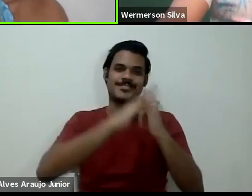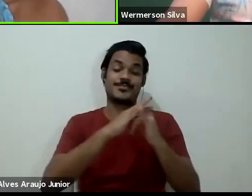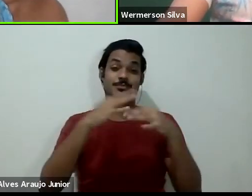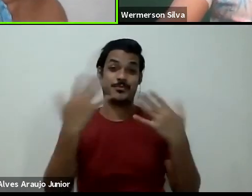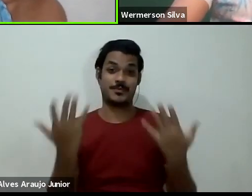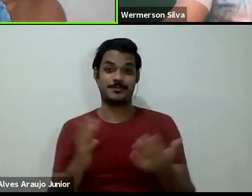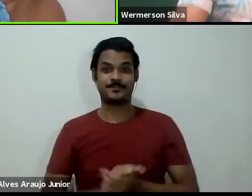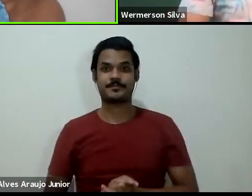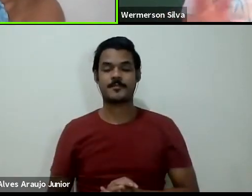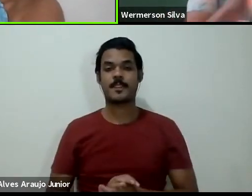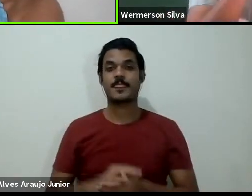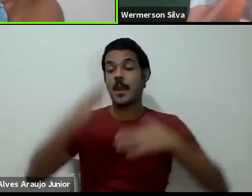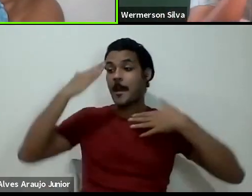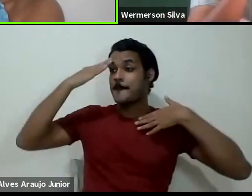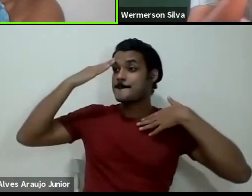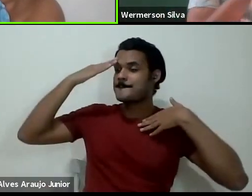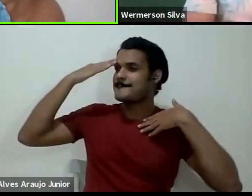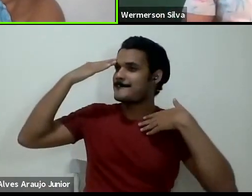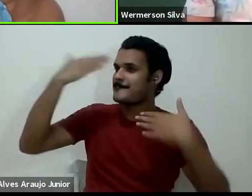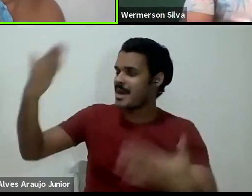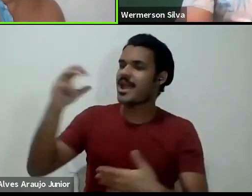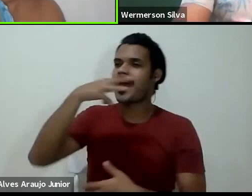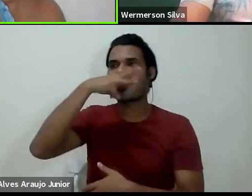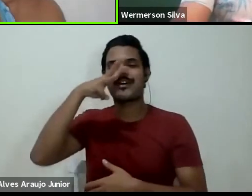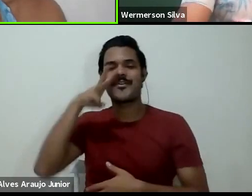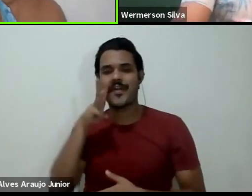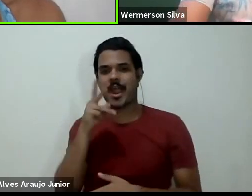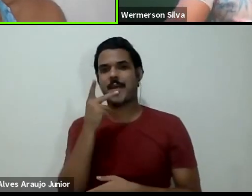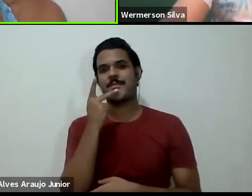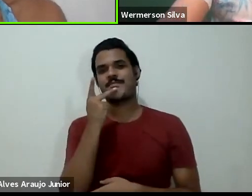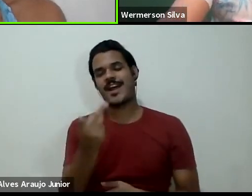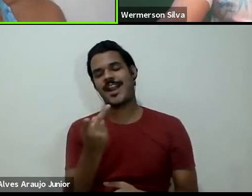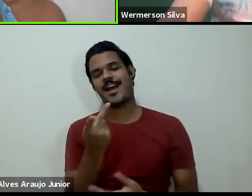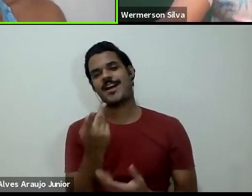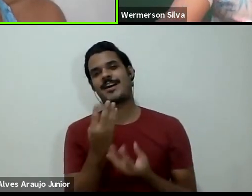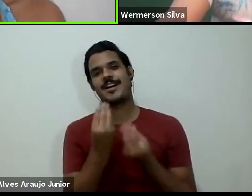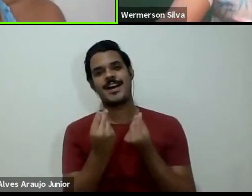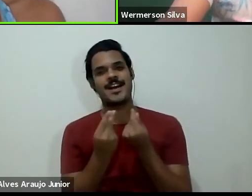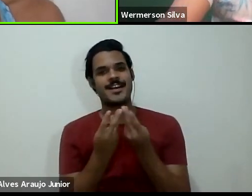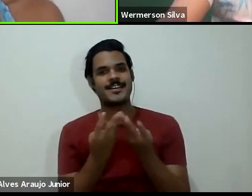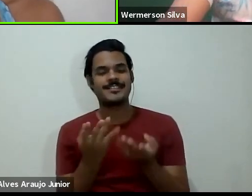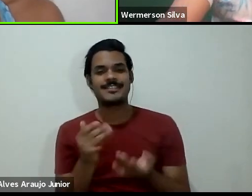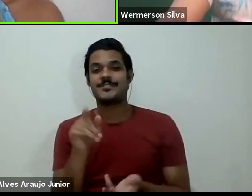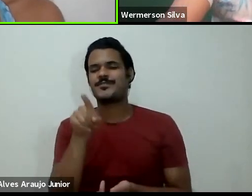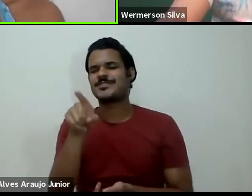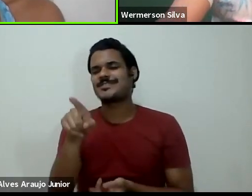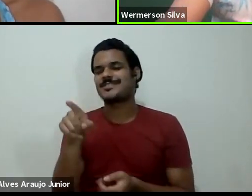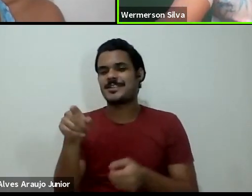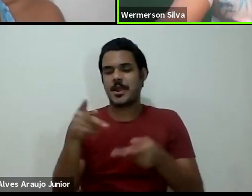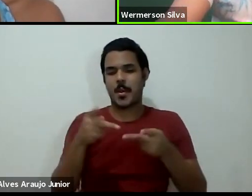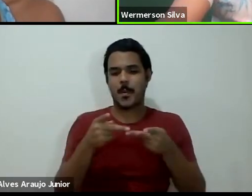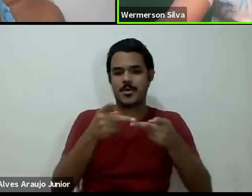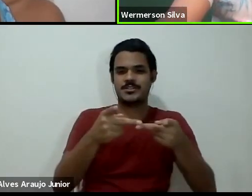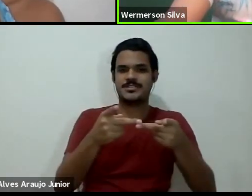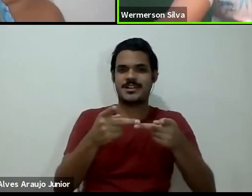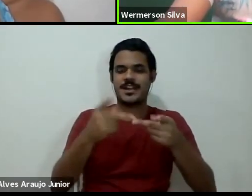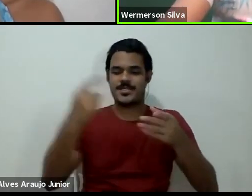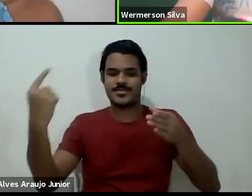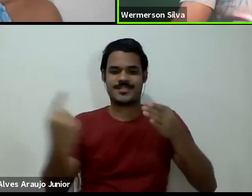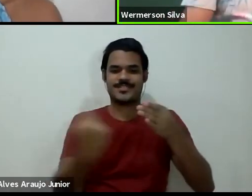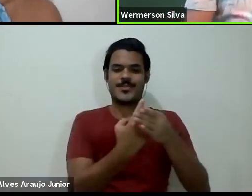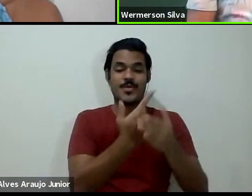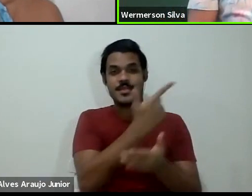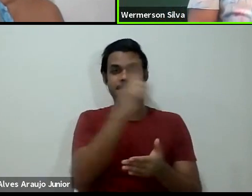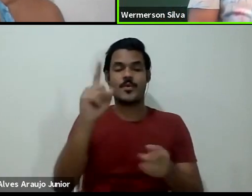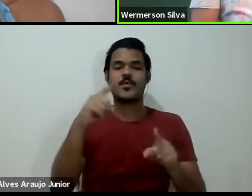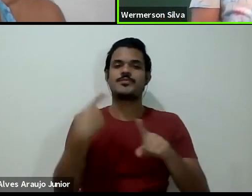Gratidão, Emerson, por suas palavras. Não existe coincidência, você entrou no projeto depois, porque o tradutor